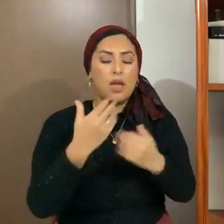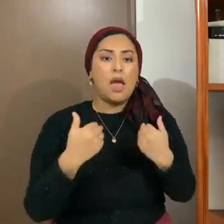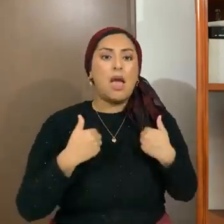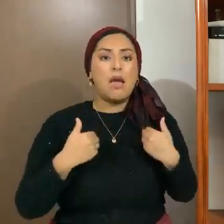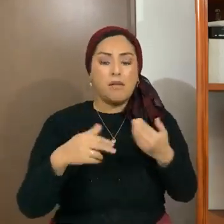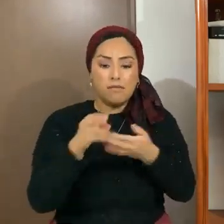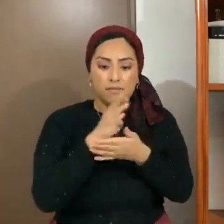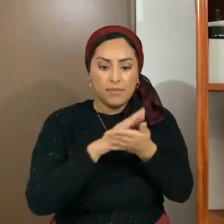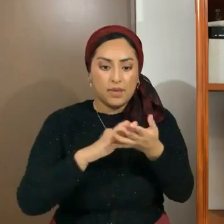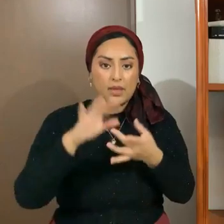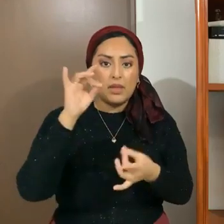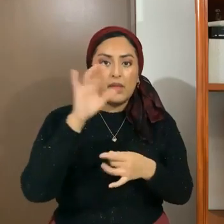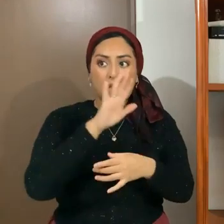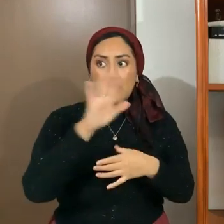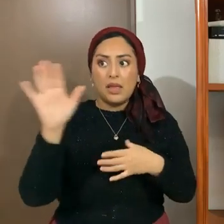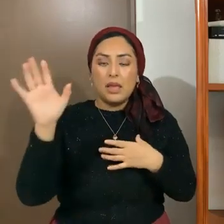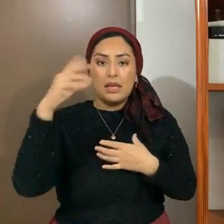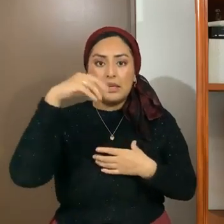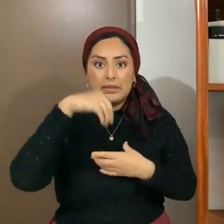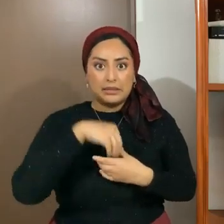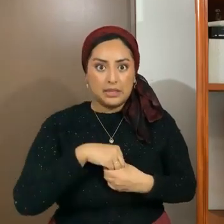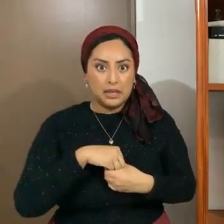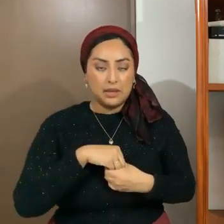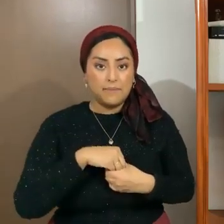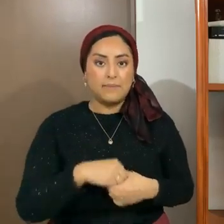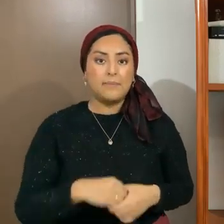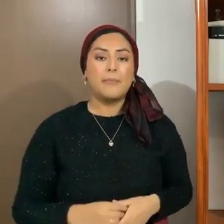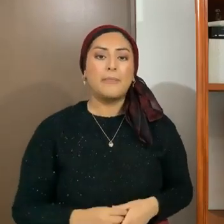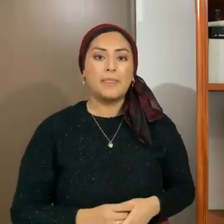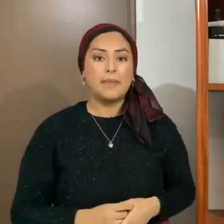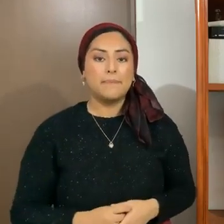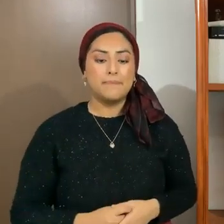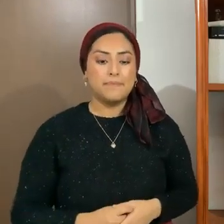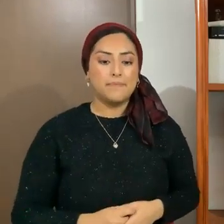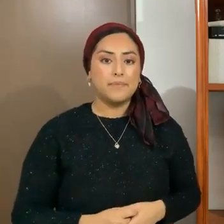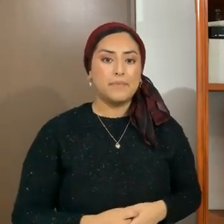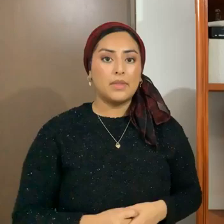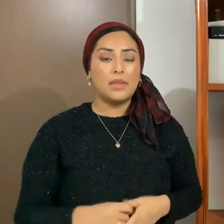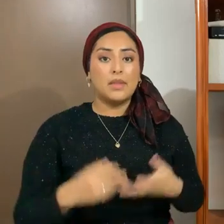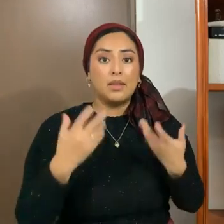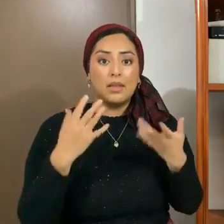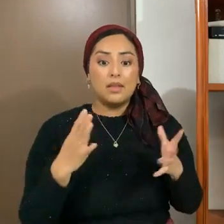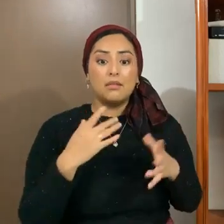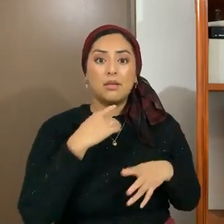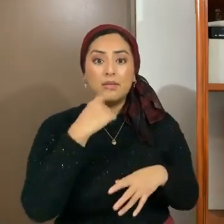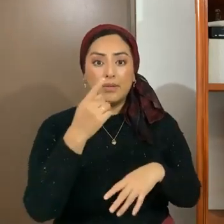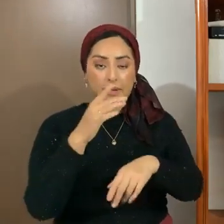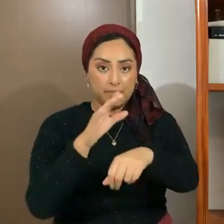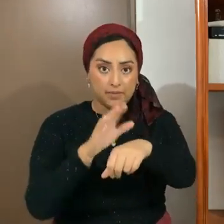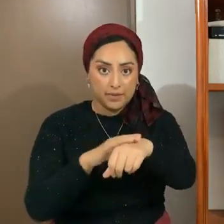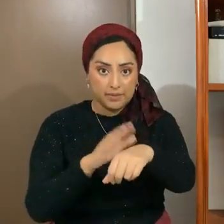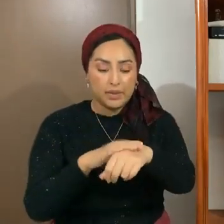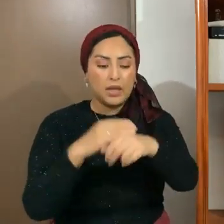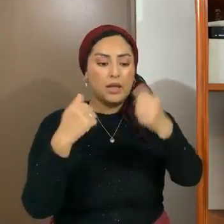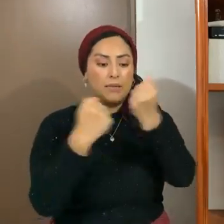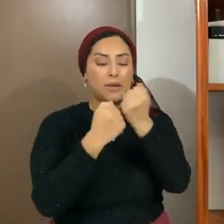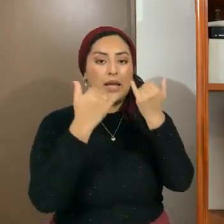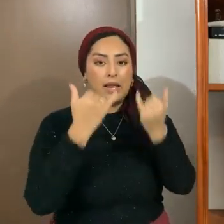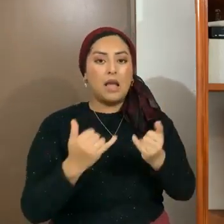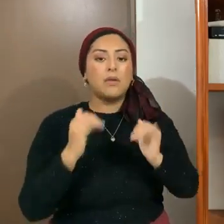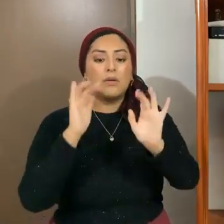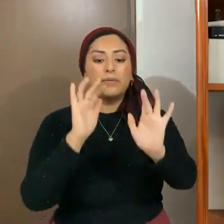HaKodesh en su interior. Amén. Ahora, eso ya fue la exhortación, la edificación, ahora